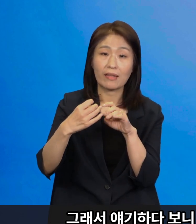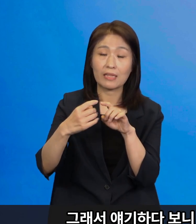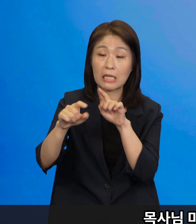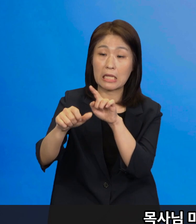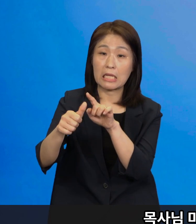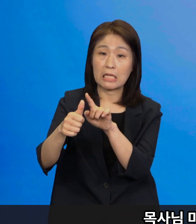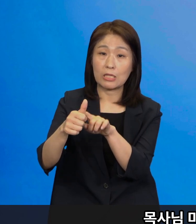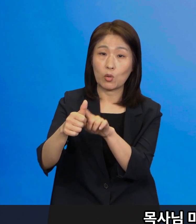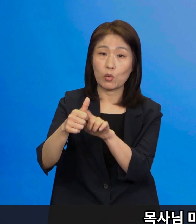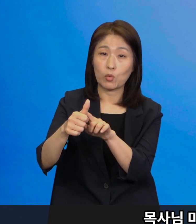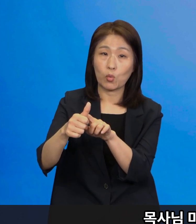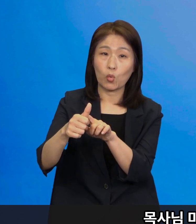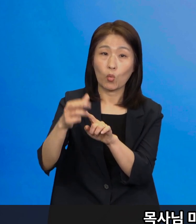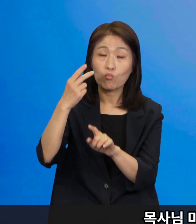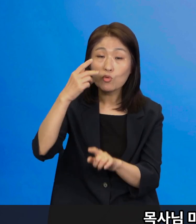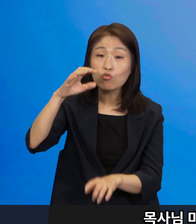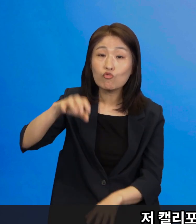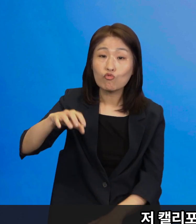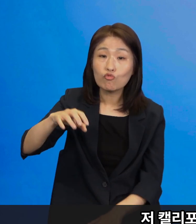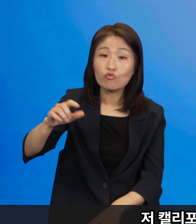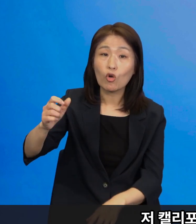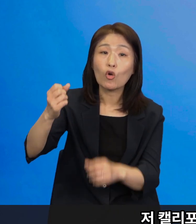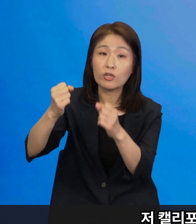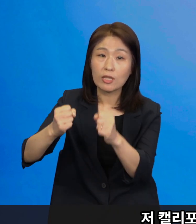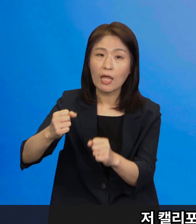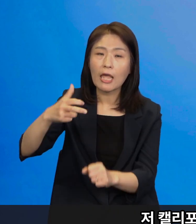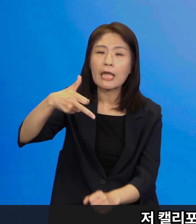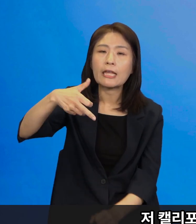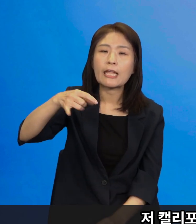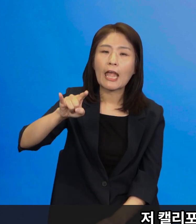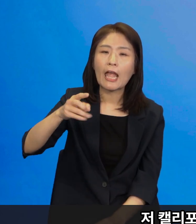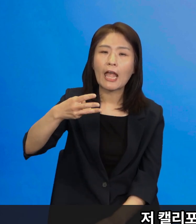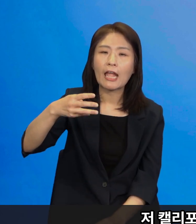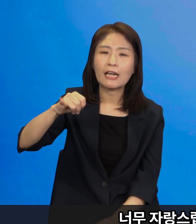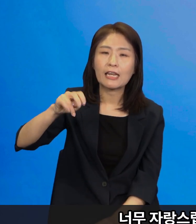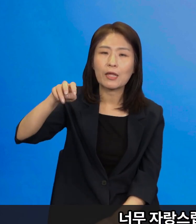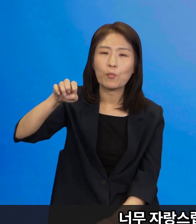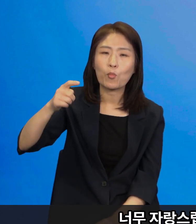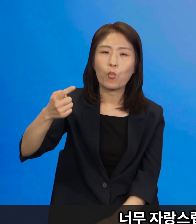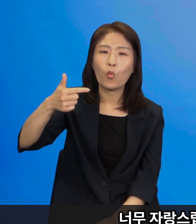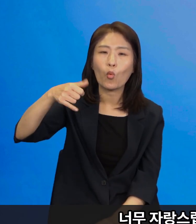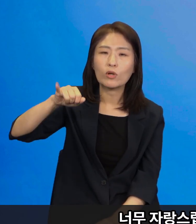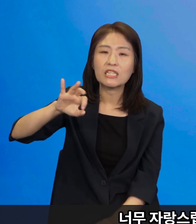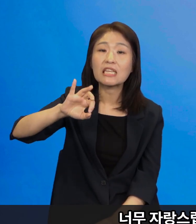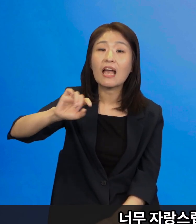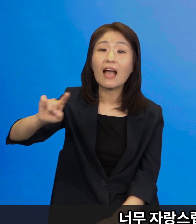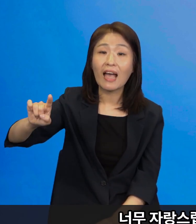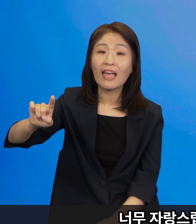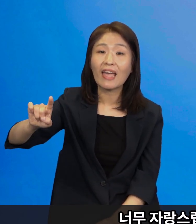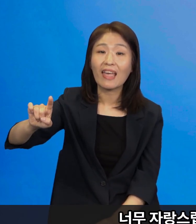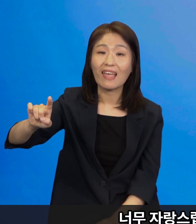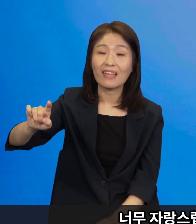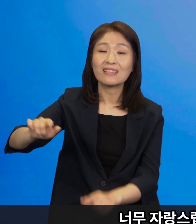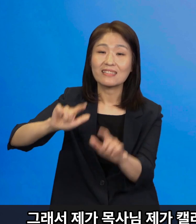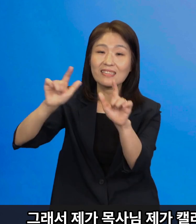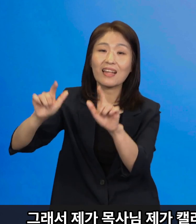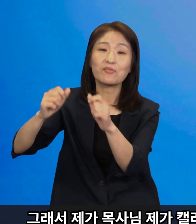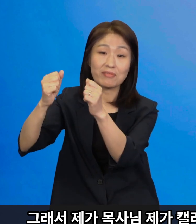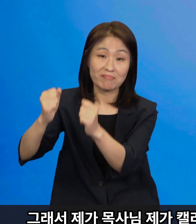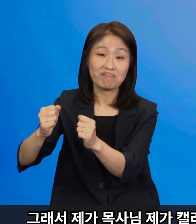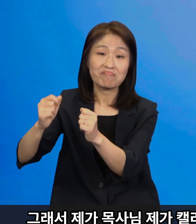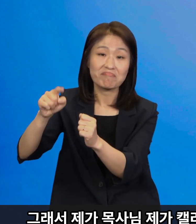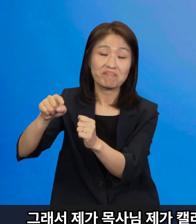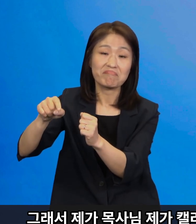분이에요. 목사님 미국 어디에 계셨어요? 저 캘리포니아에 살다 왔습니다. 너무 자랑스럽게 얘기를 하시는 겁니다. 그래서